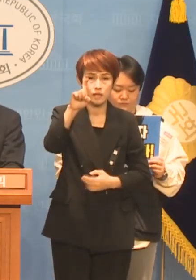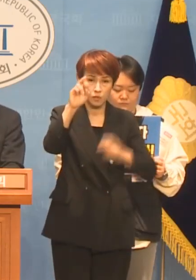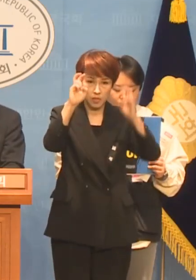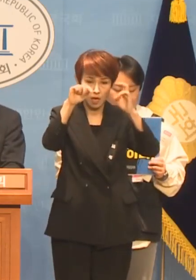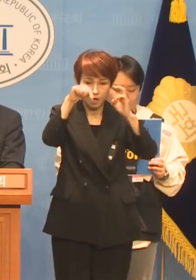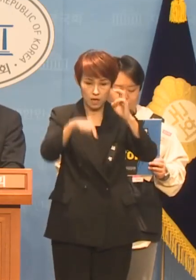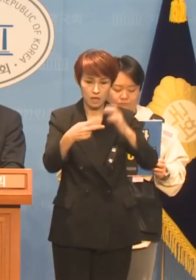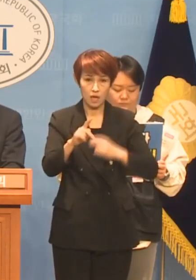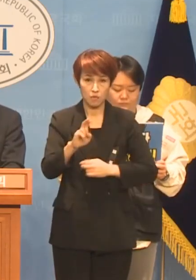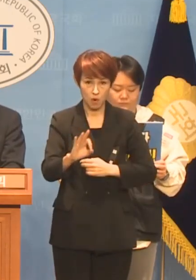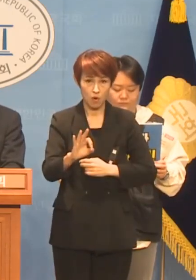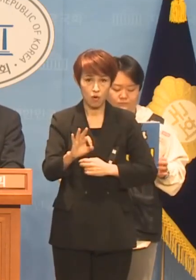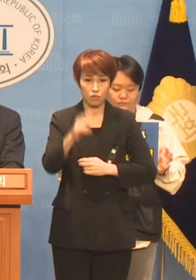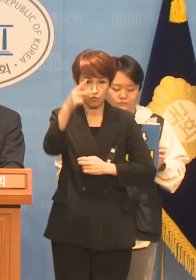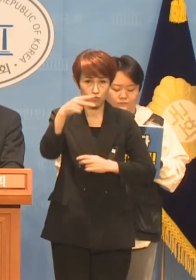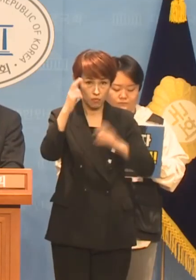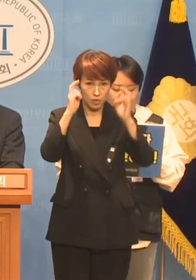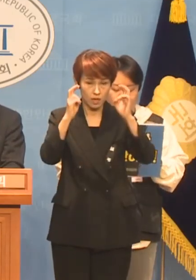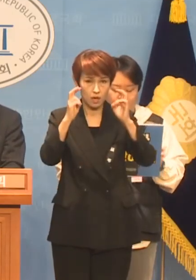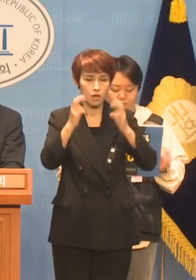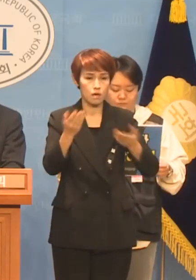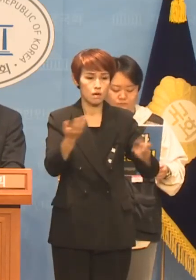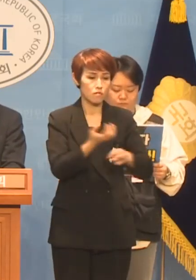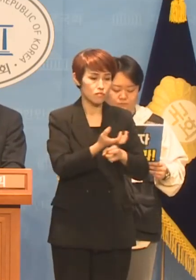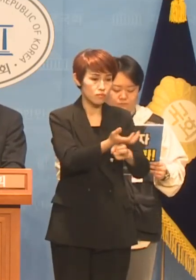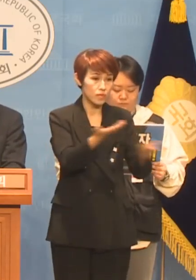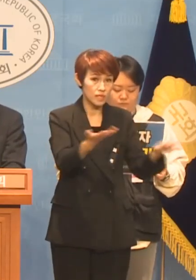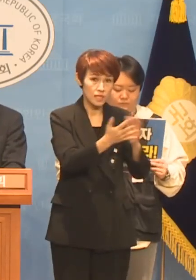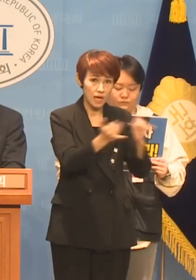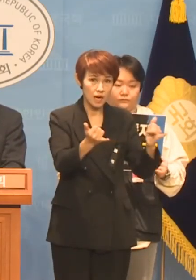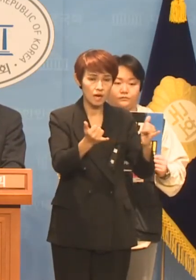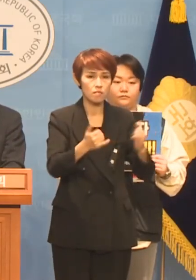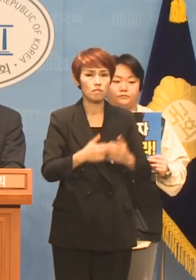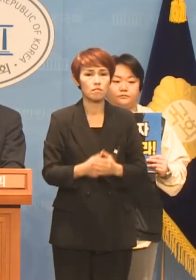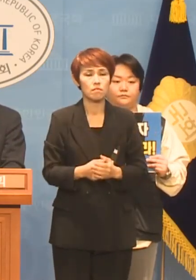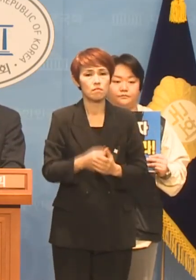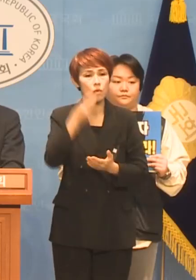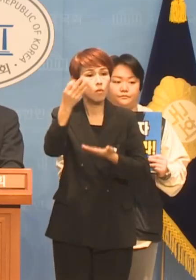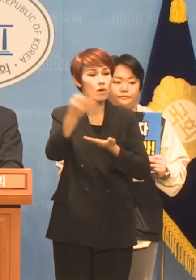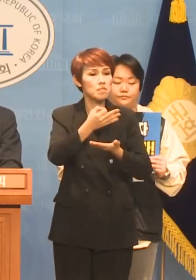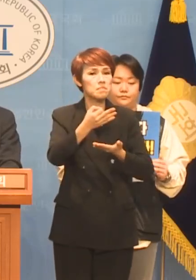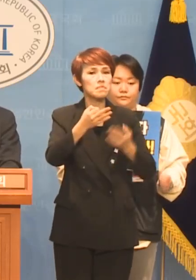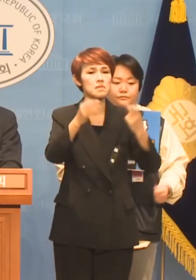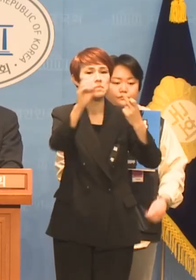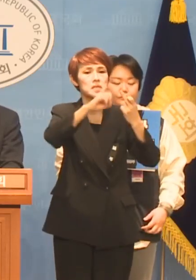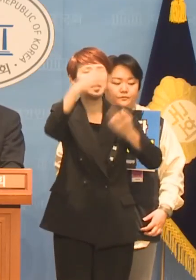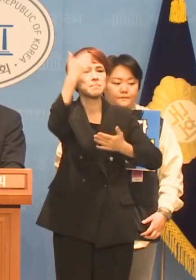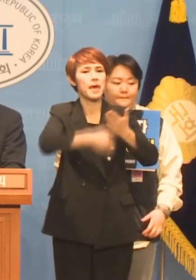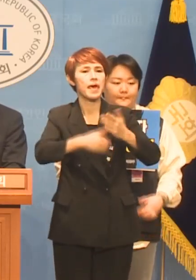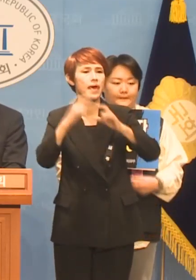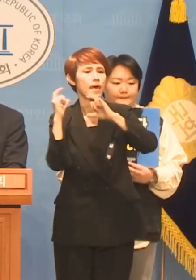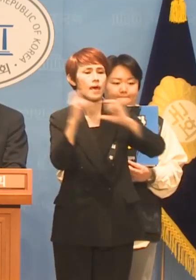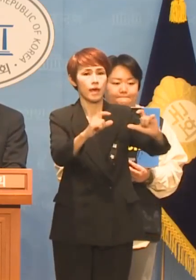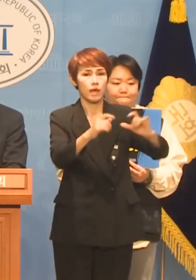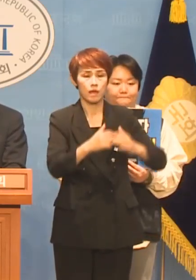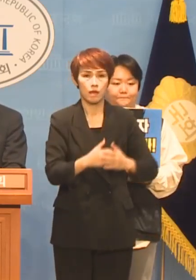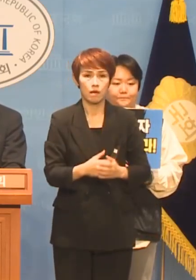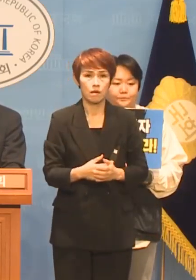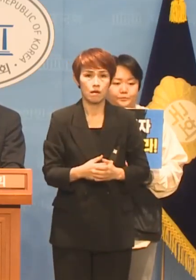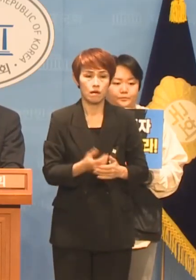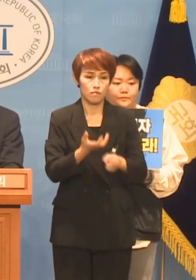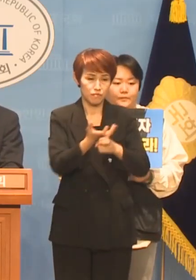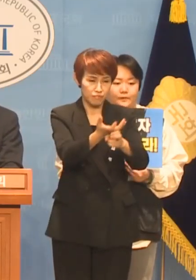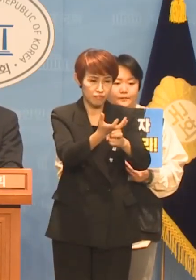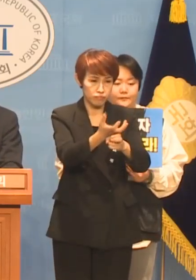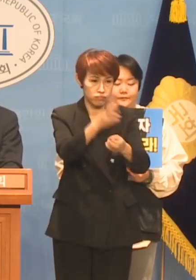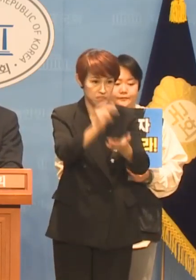운영업체는 기존의 화물운송 노동자에게 12% 삭감된 임금을 제시하고 배송 문제 발생 시